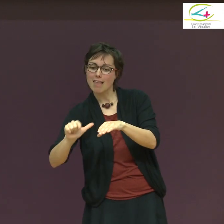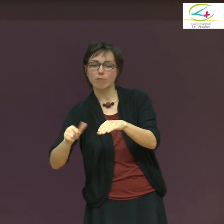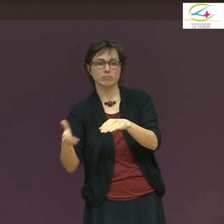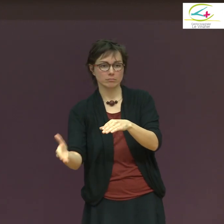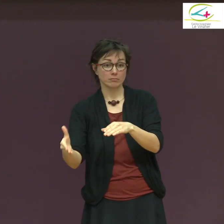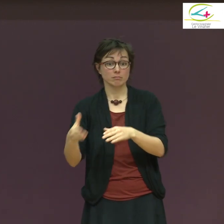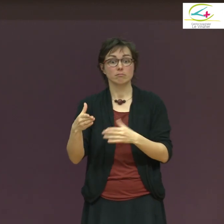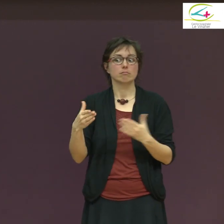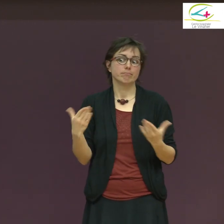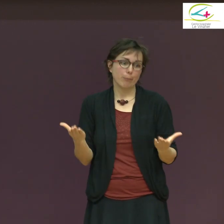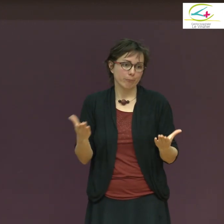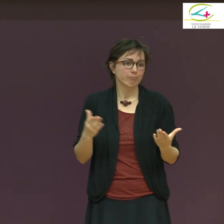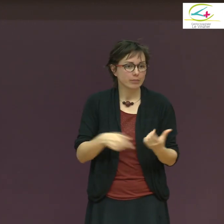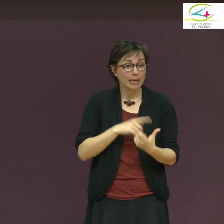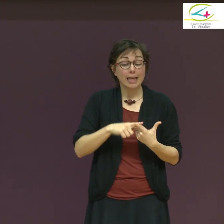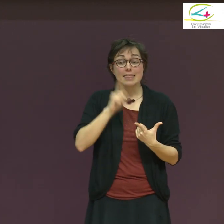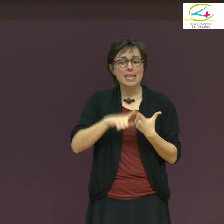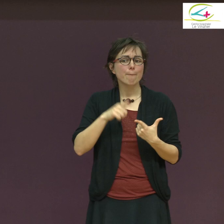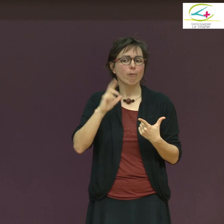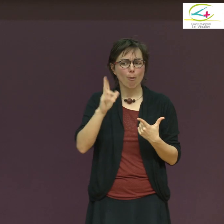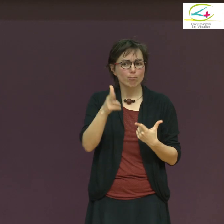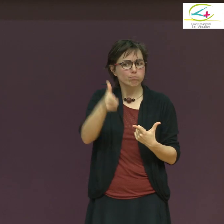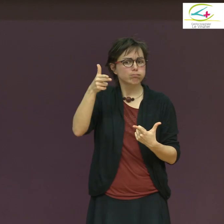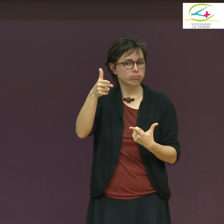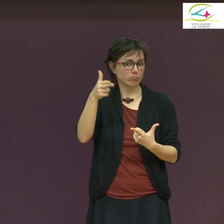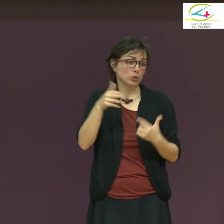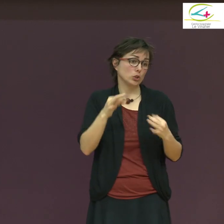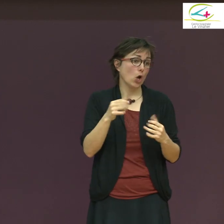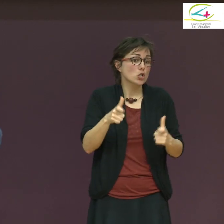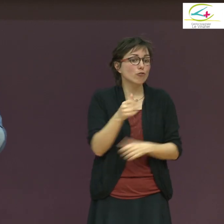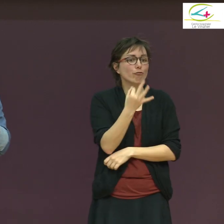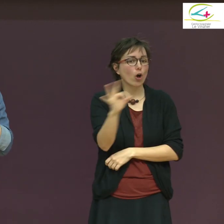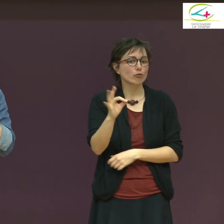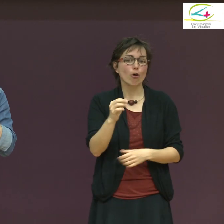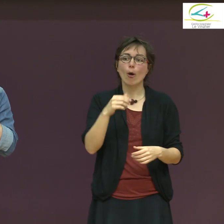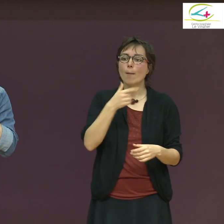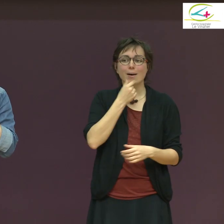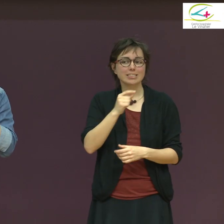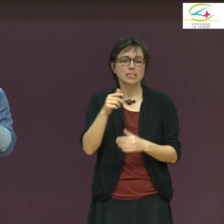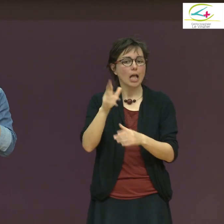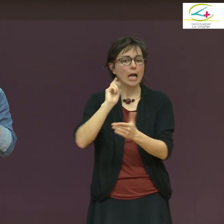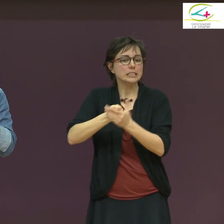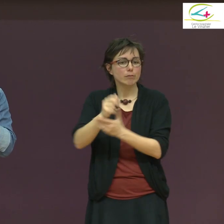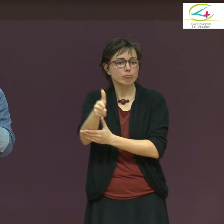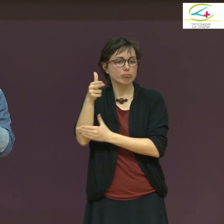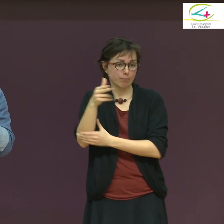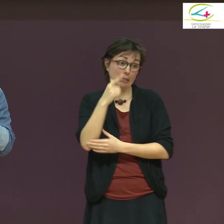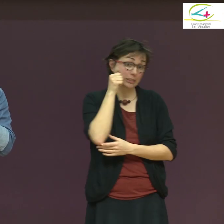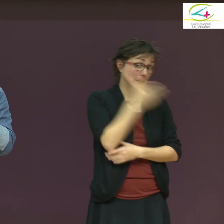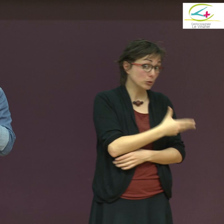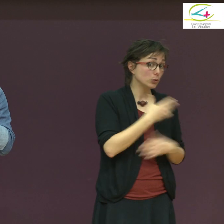L'accès aux armes à feu, on a, heureusement, on est un pays où on restreint l'accès aux armes à feu. Alors, aux États-Unis, on s'amuse parce que vous avez des États